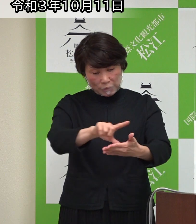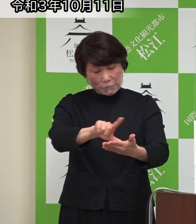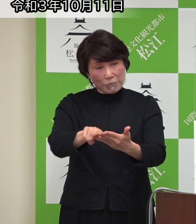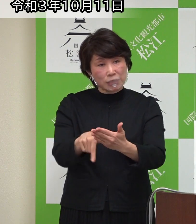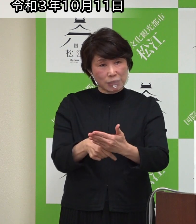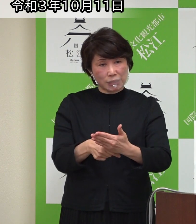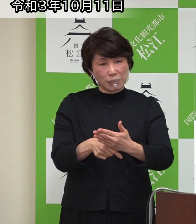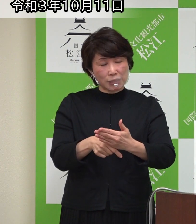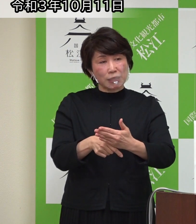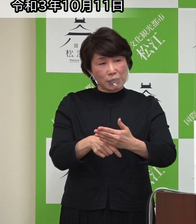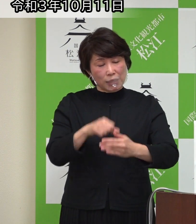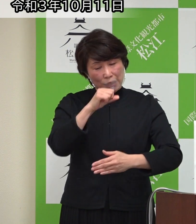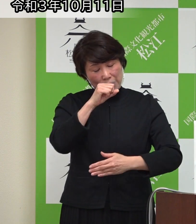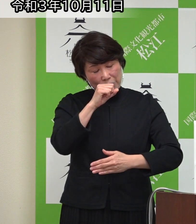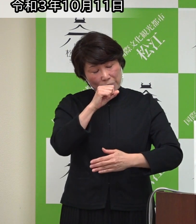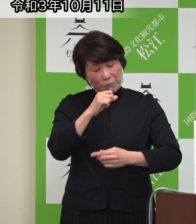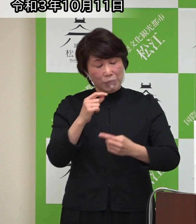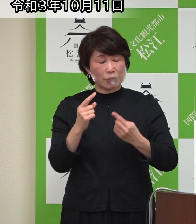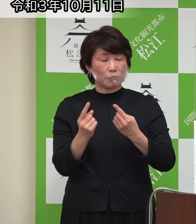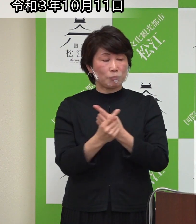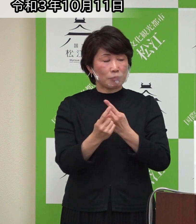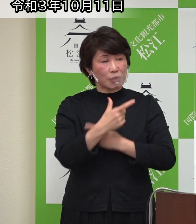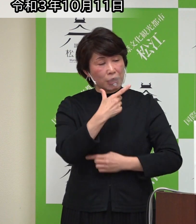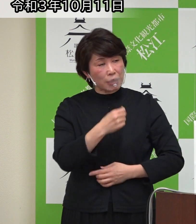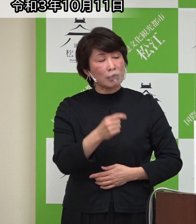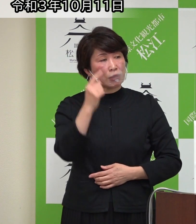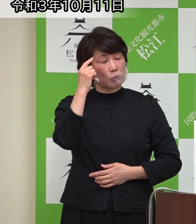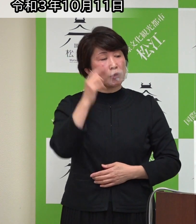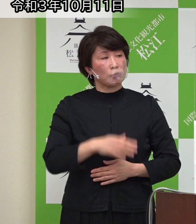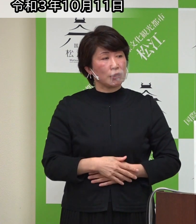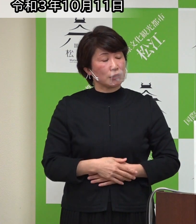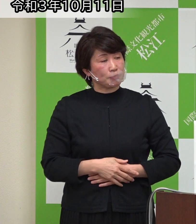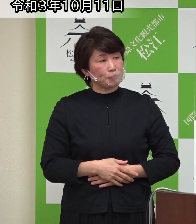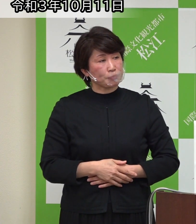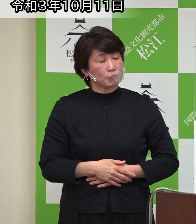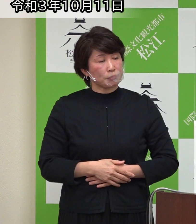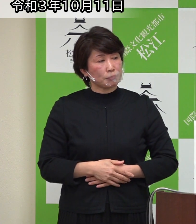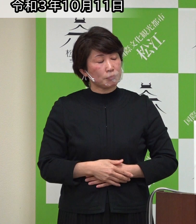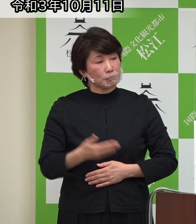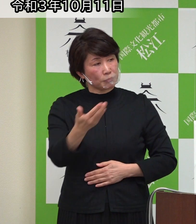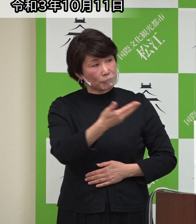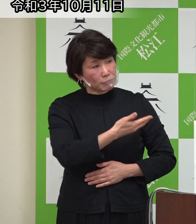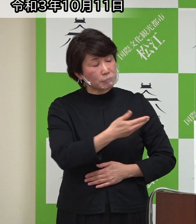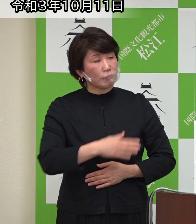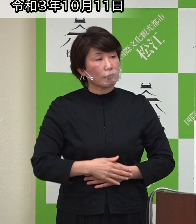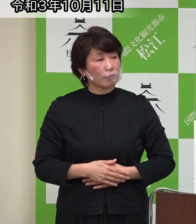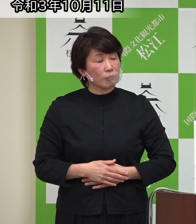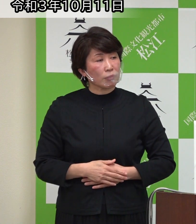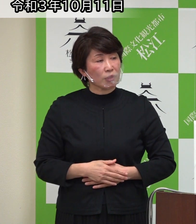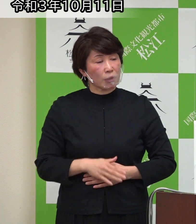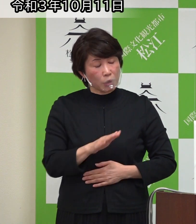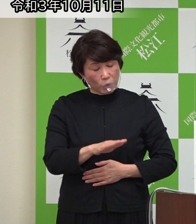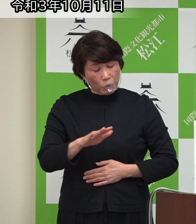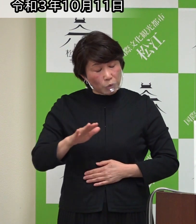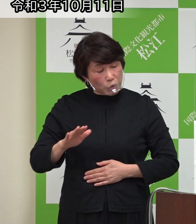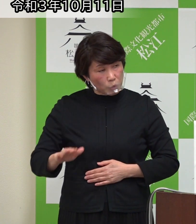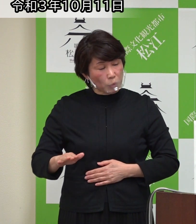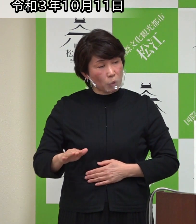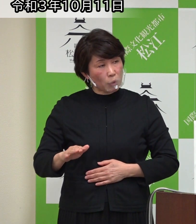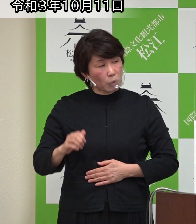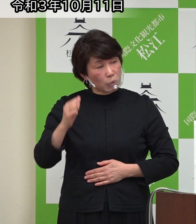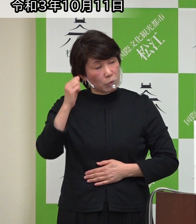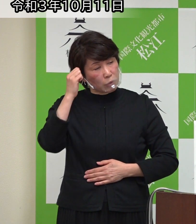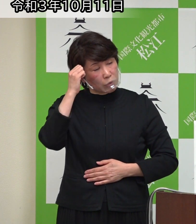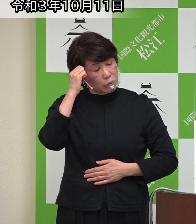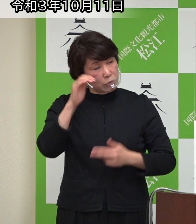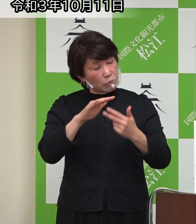。 ありがとうございます。すいません、ちょっと話が戻るんですけども、はい、あの子どものショートステイのことでちょっとあの市長から一言メッセ